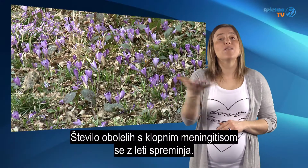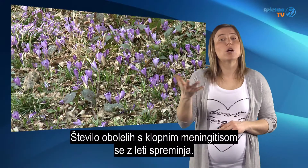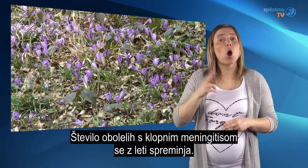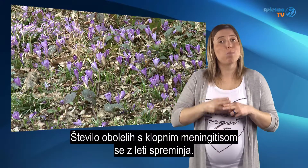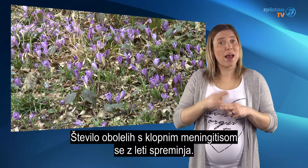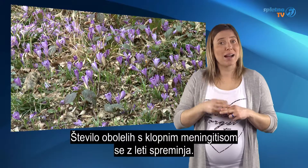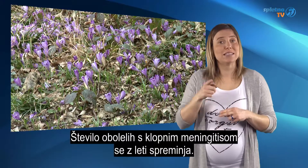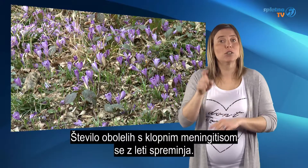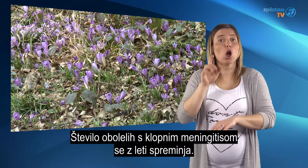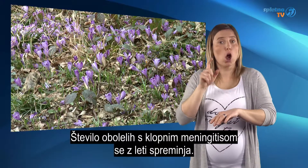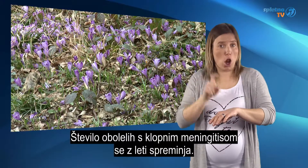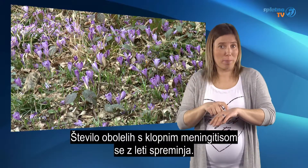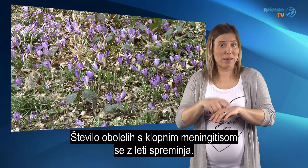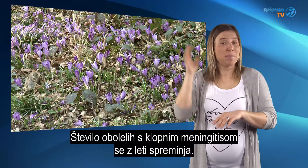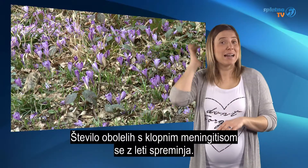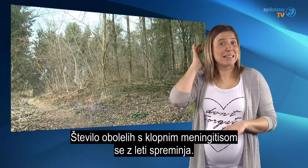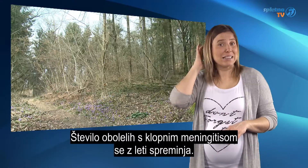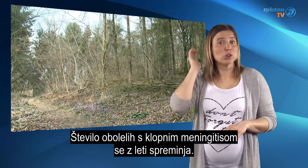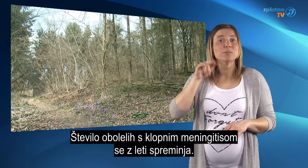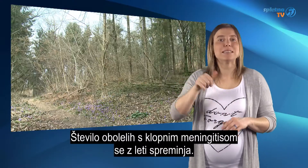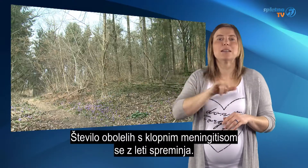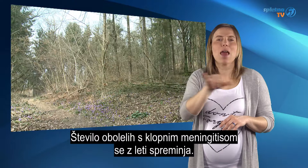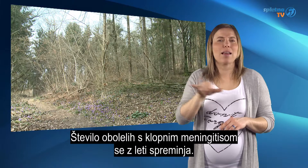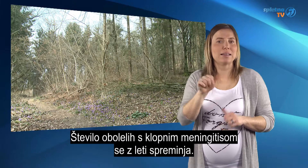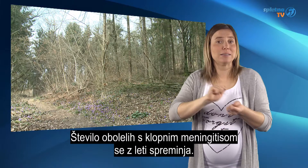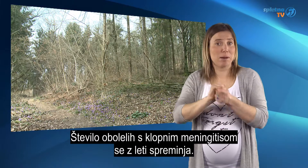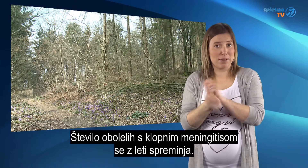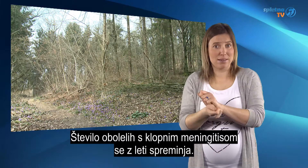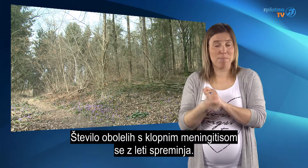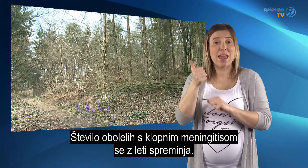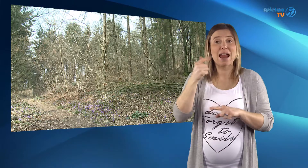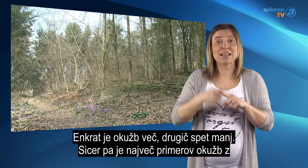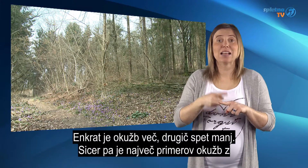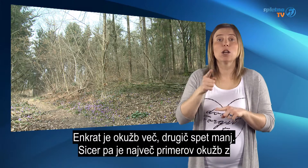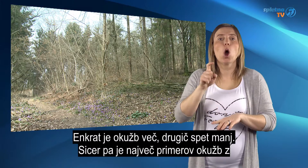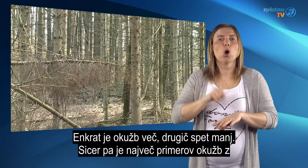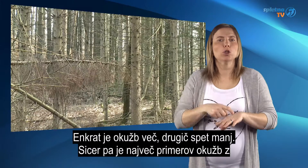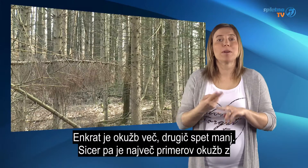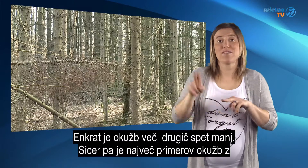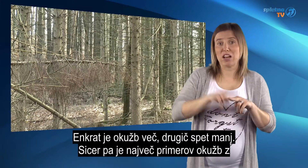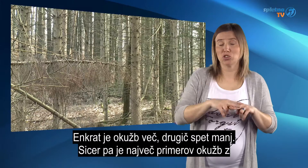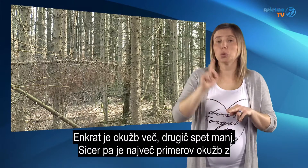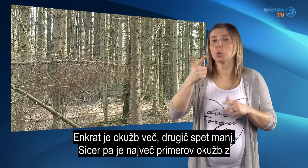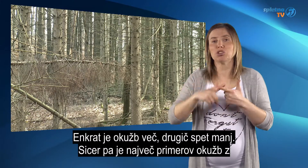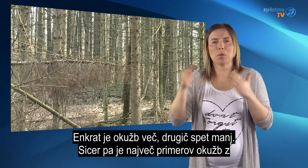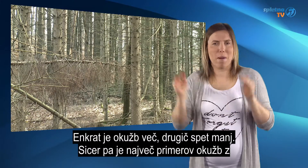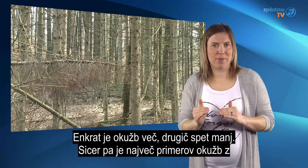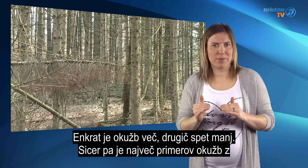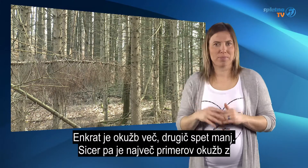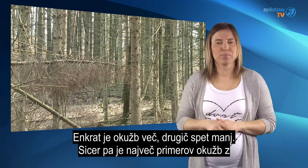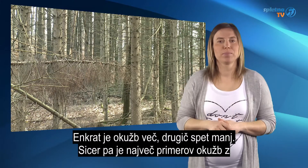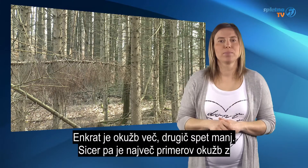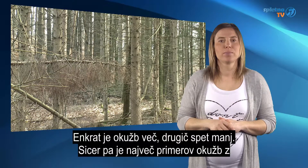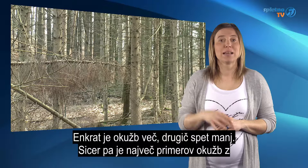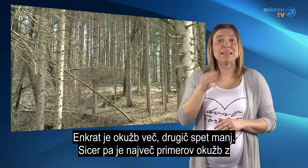Število obolelih s klopnim meningitisom se z leti spreminja. Enkrat je okužb več, drugič spet